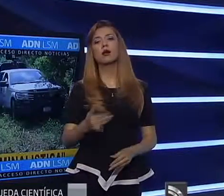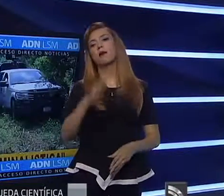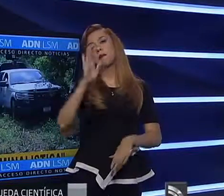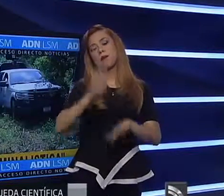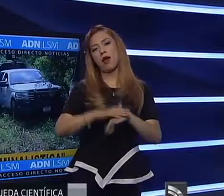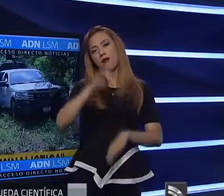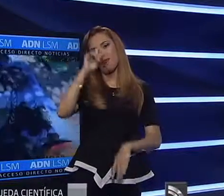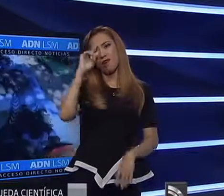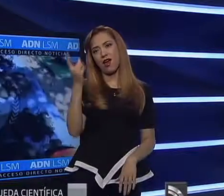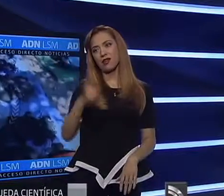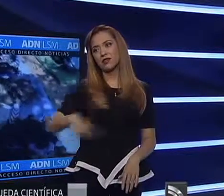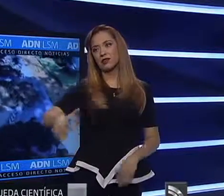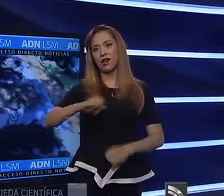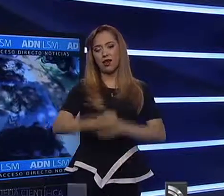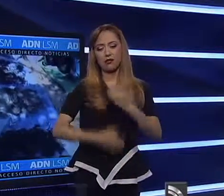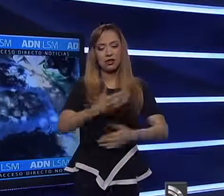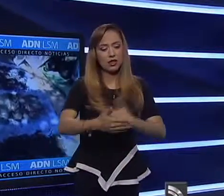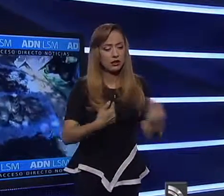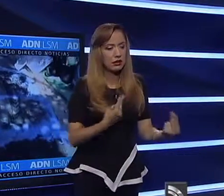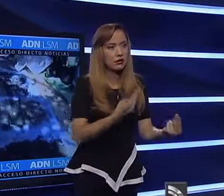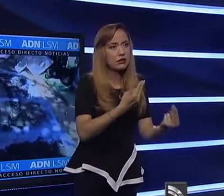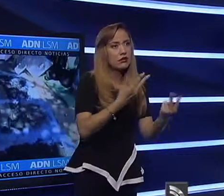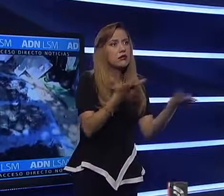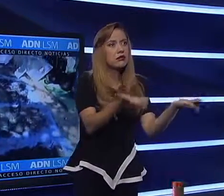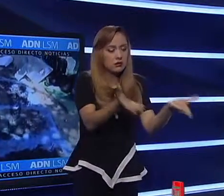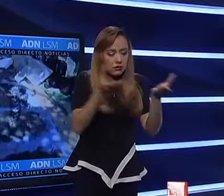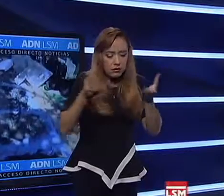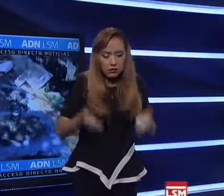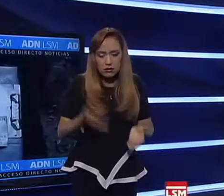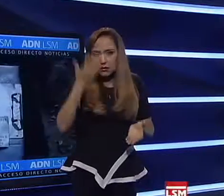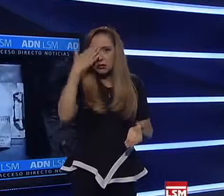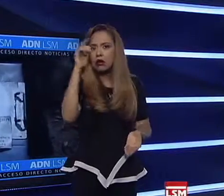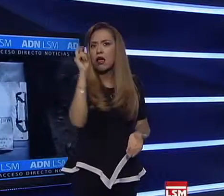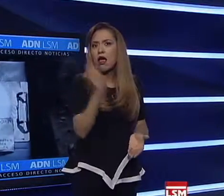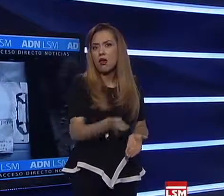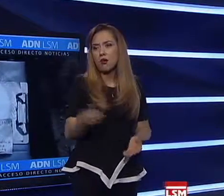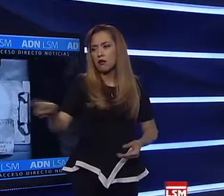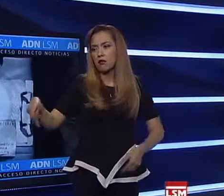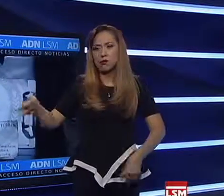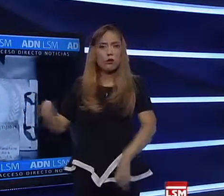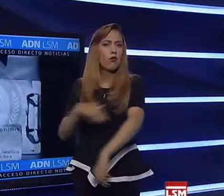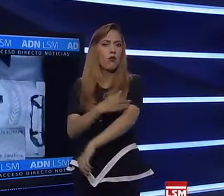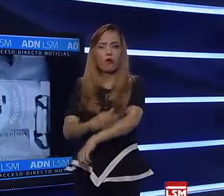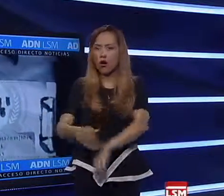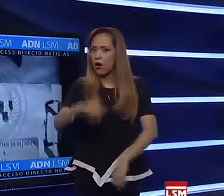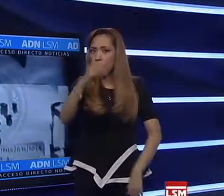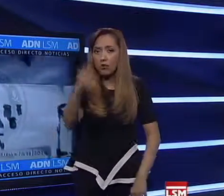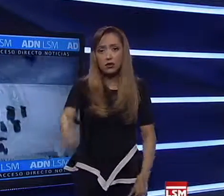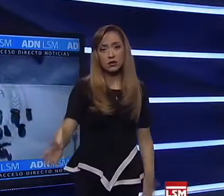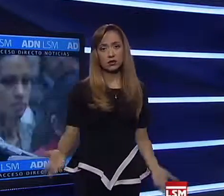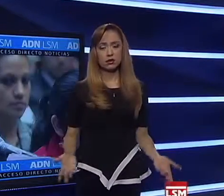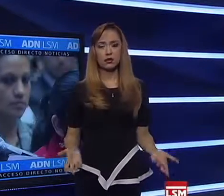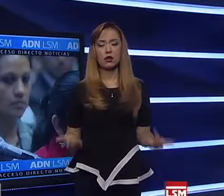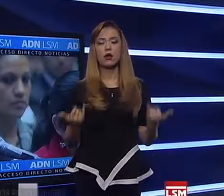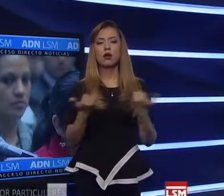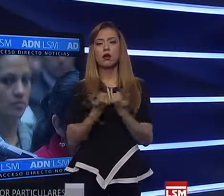los expedientes judiciales a los familiares de las víctimas. También contempla reconocer el delito de